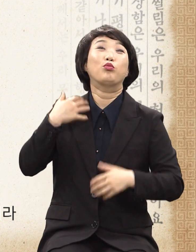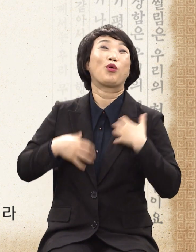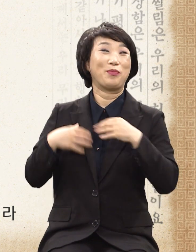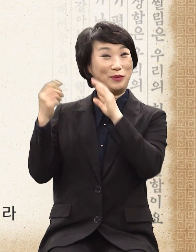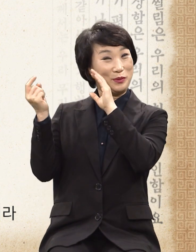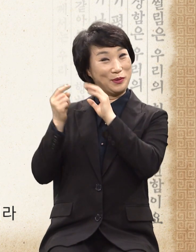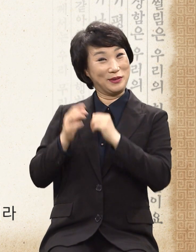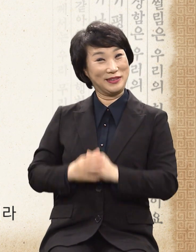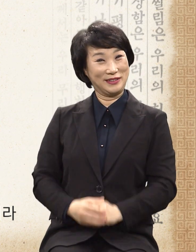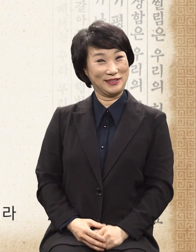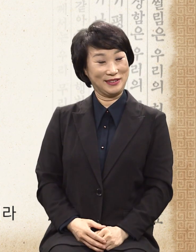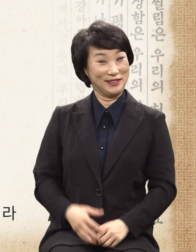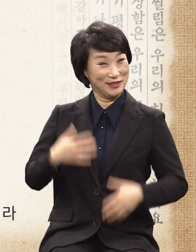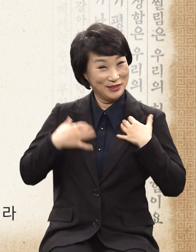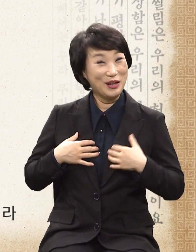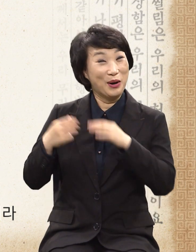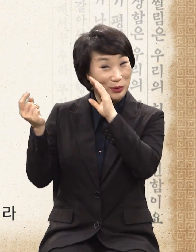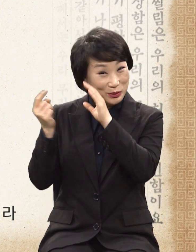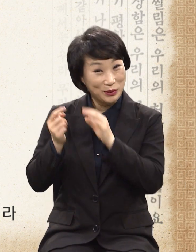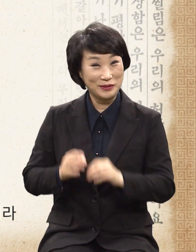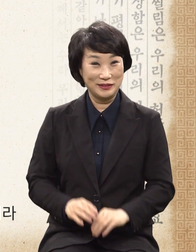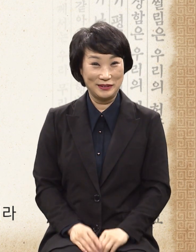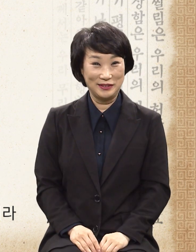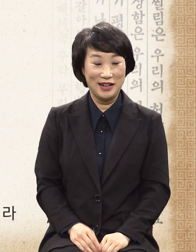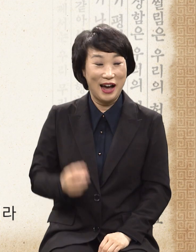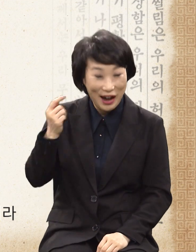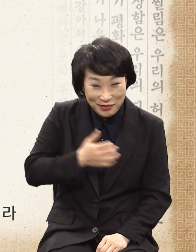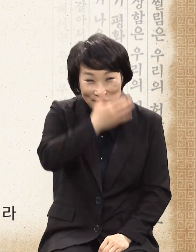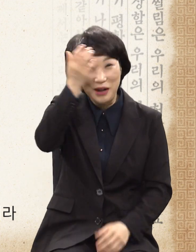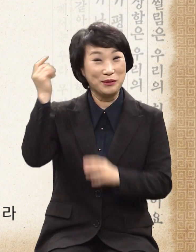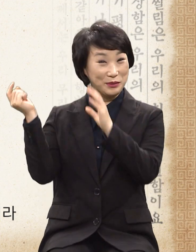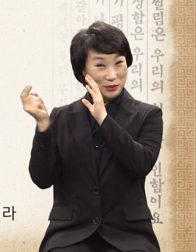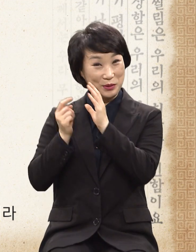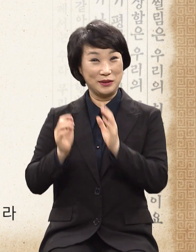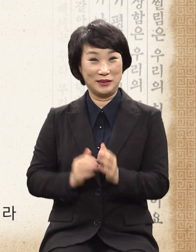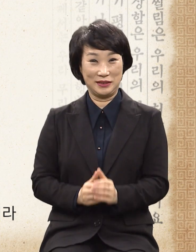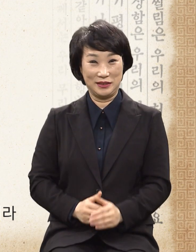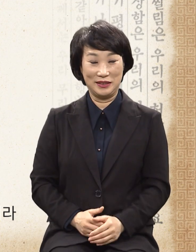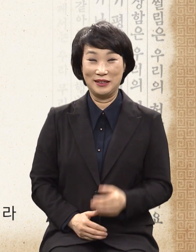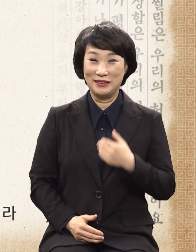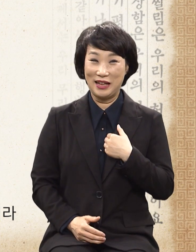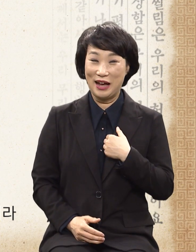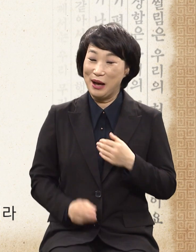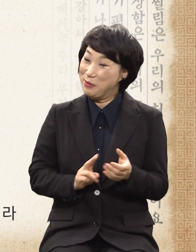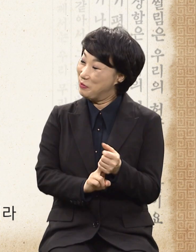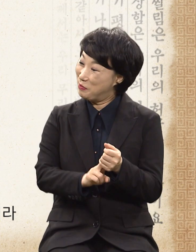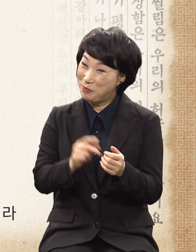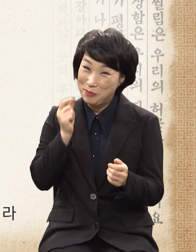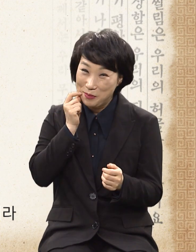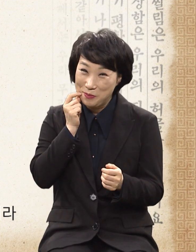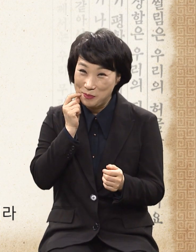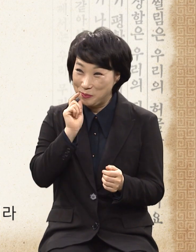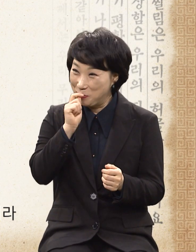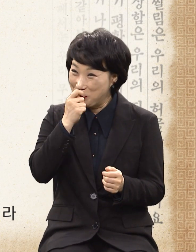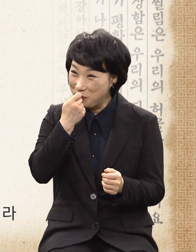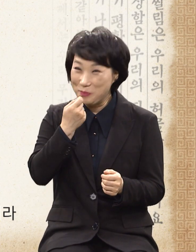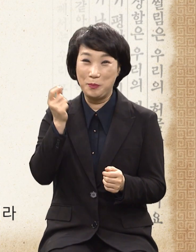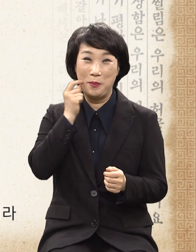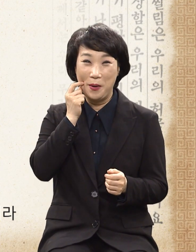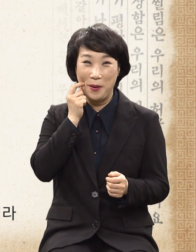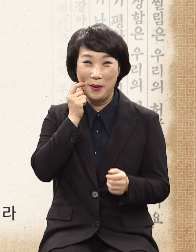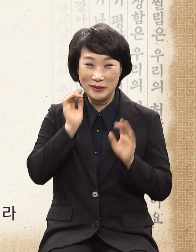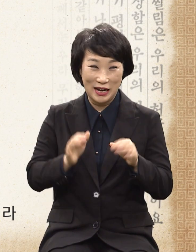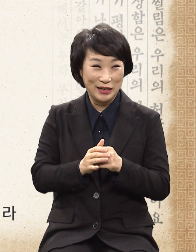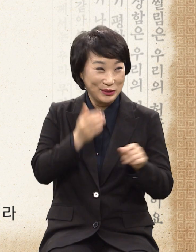소식이요, 즐거운 소식이요, 아름다운 소식이요, 내게서 감출 수가 없는 소식이요,